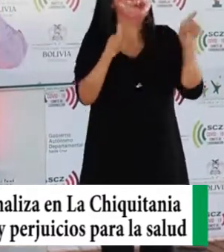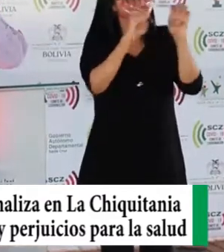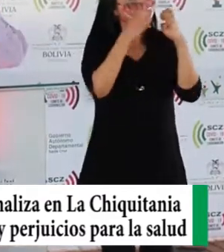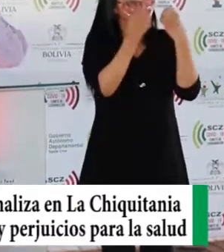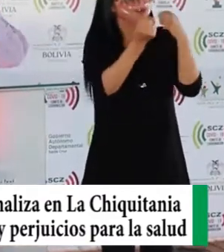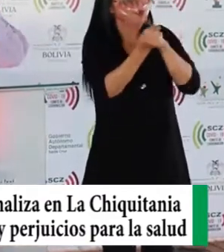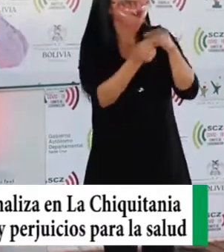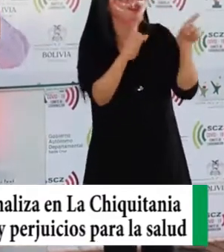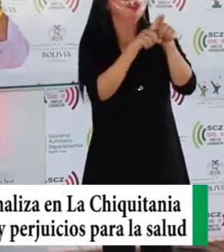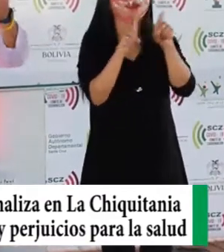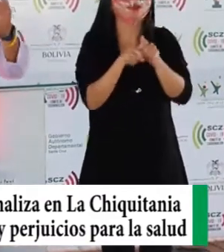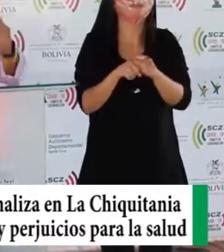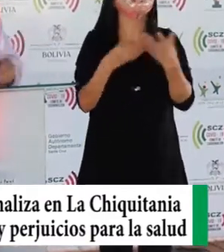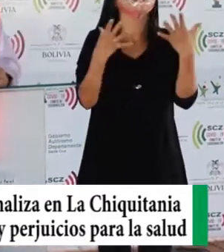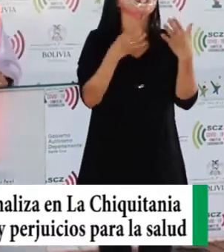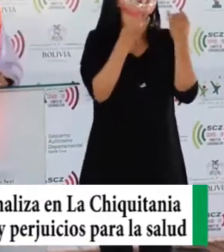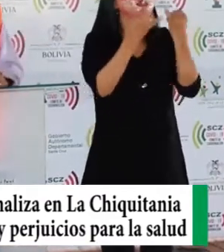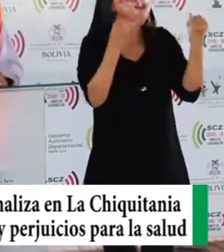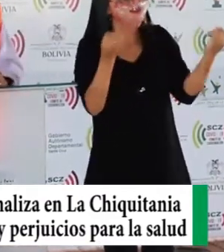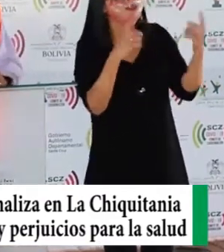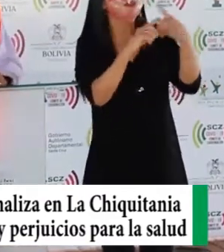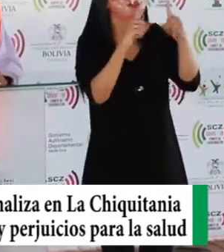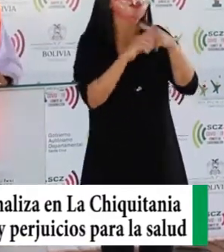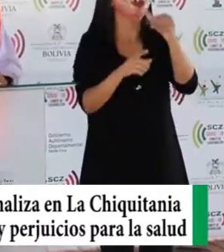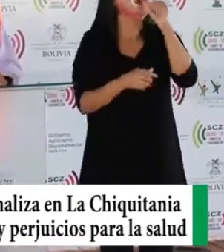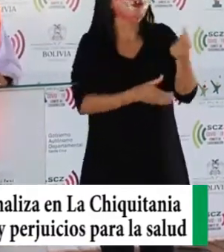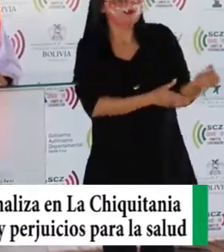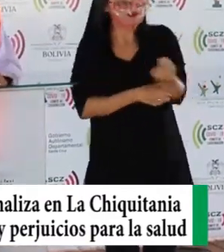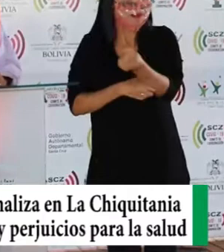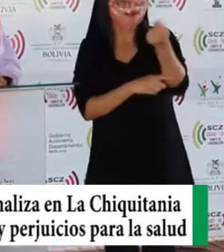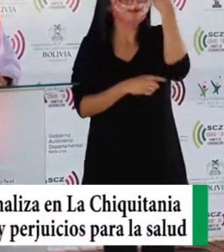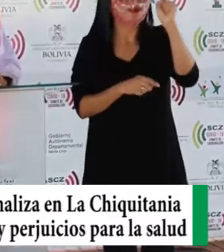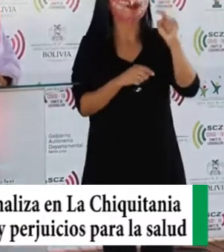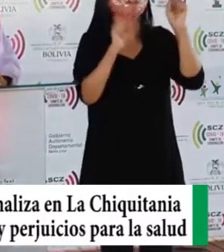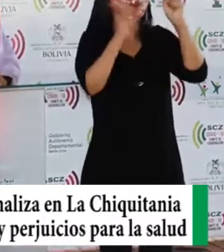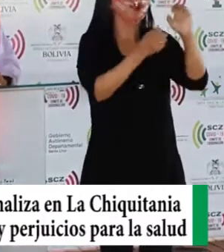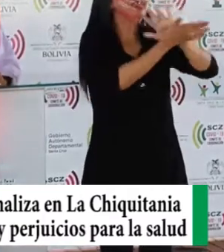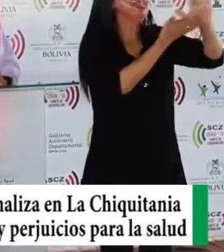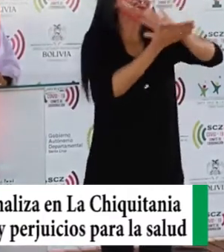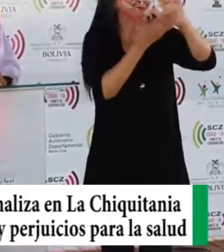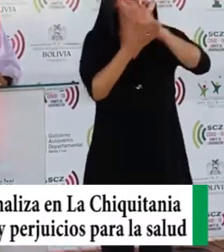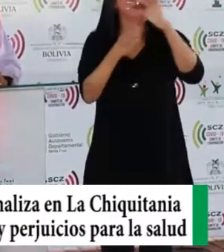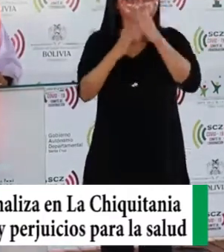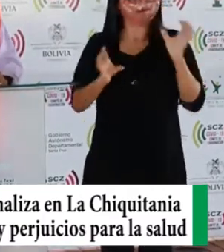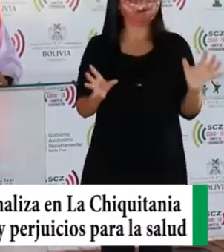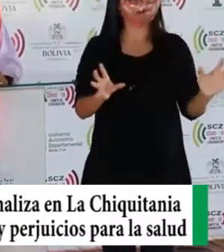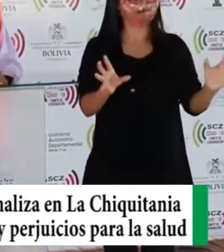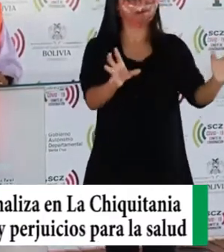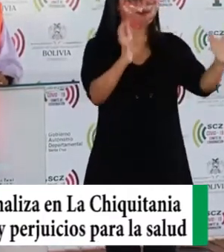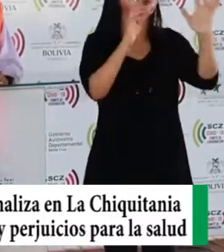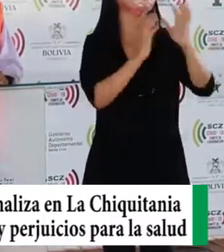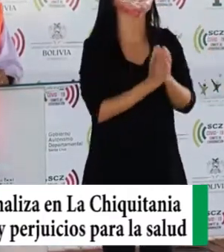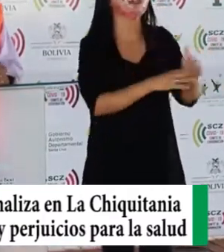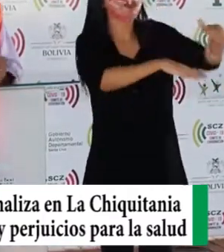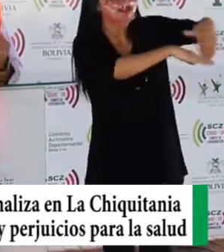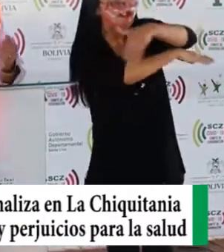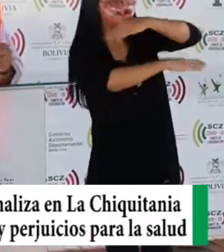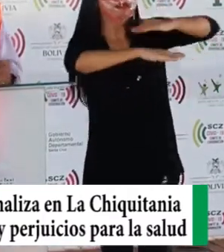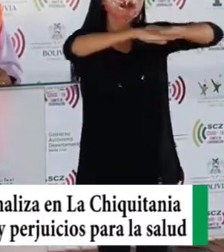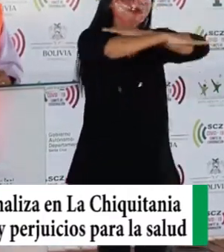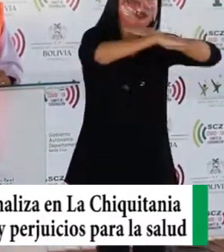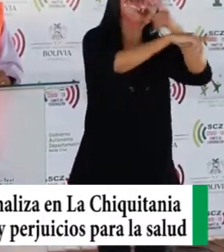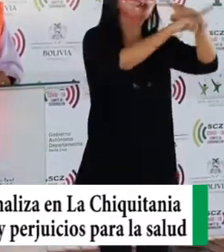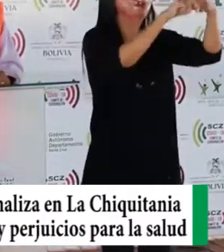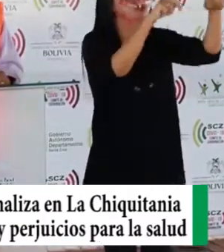con mucha ayuda del COD y con bomberos para poder hacer desinfección y descontaminación en calles, avenidas y